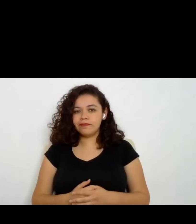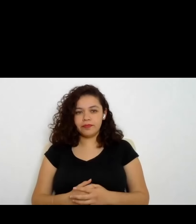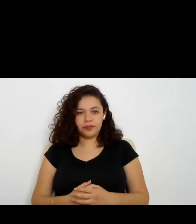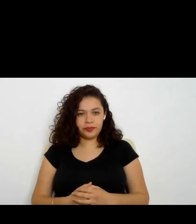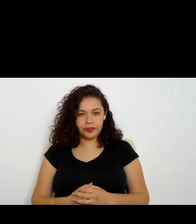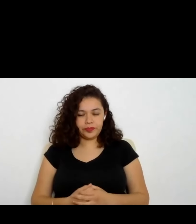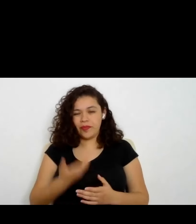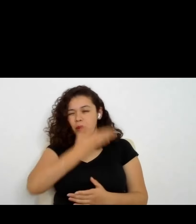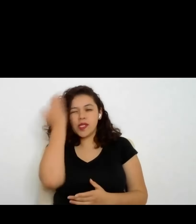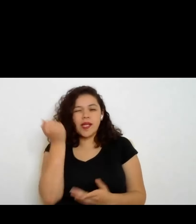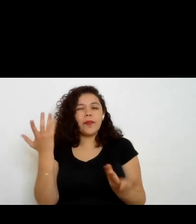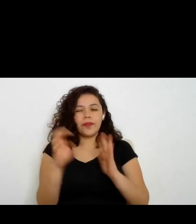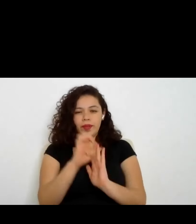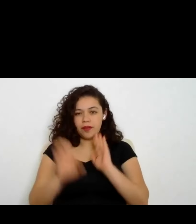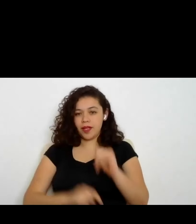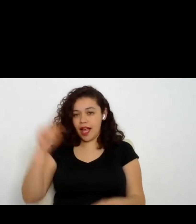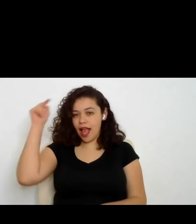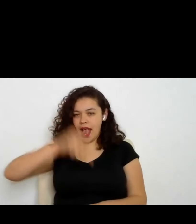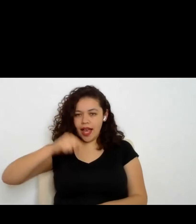no sé, por ejemplo, aquí en el despacho.